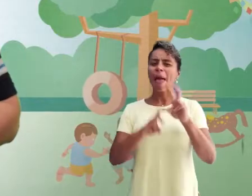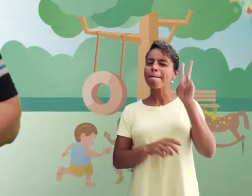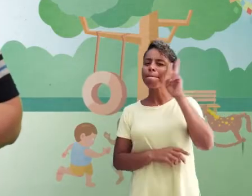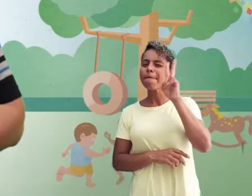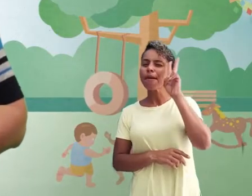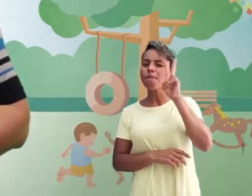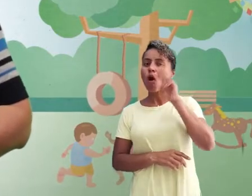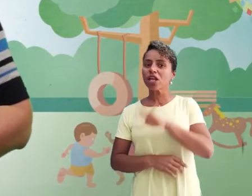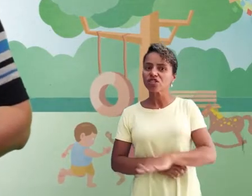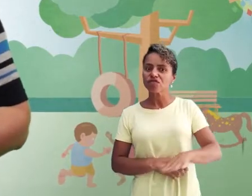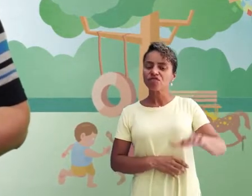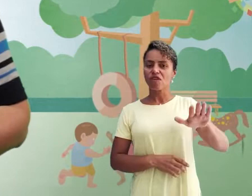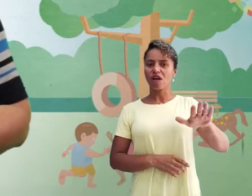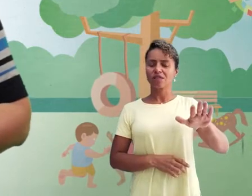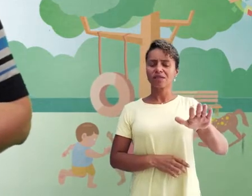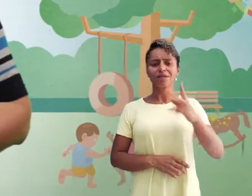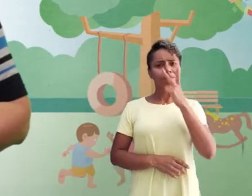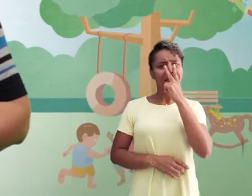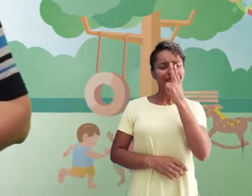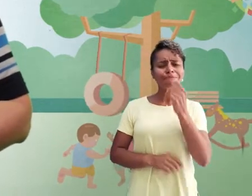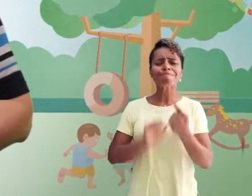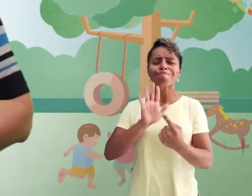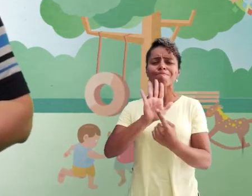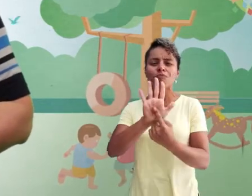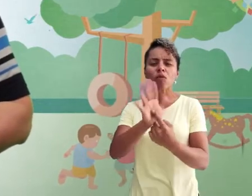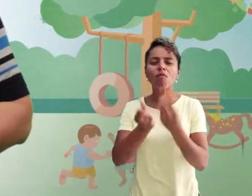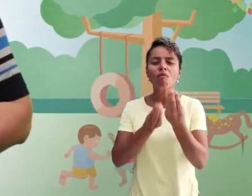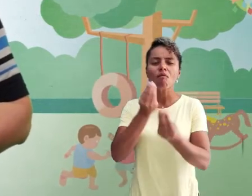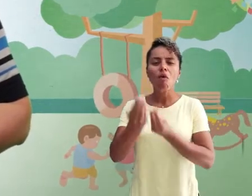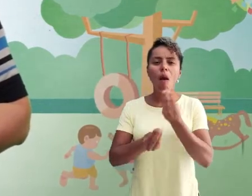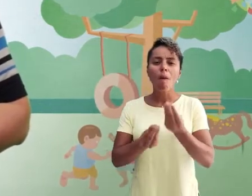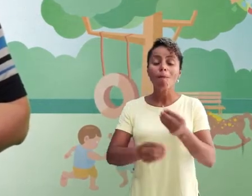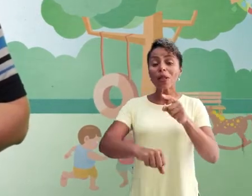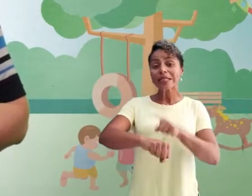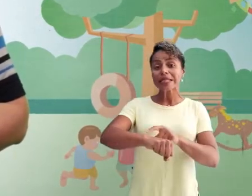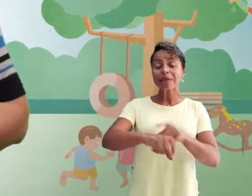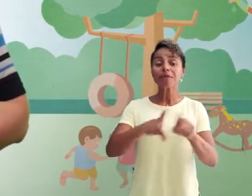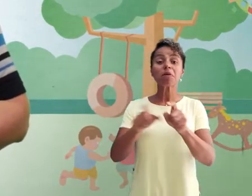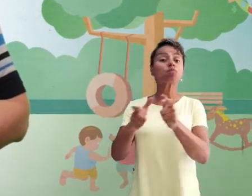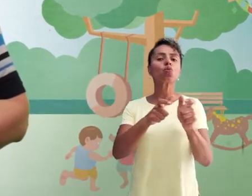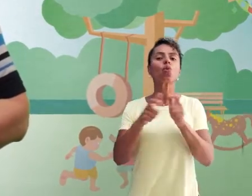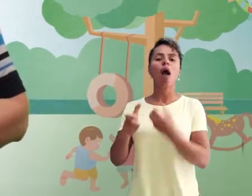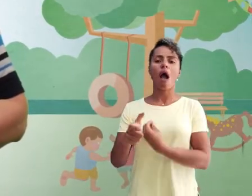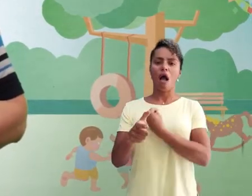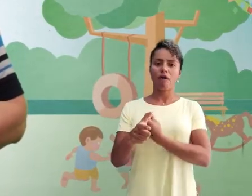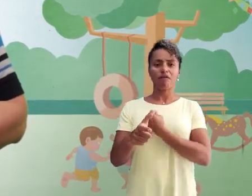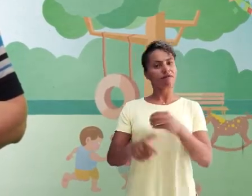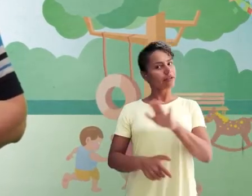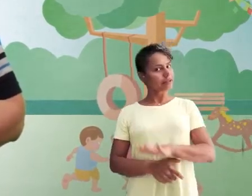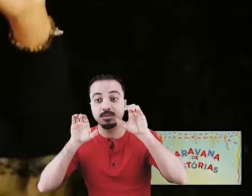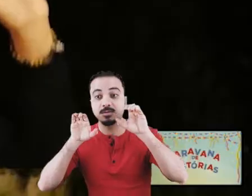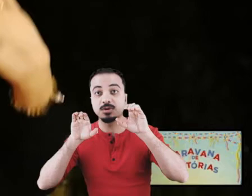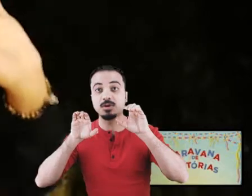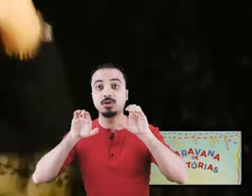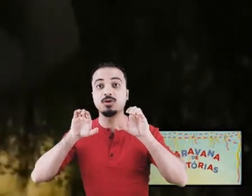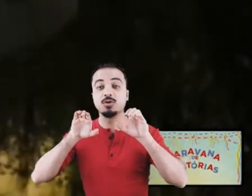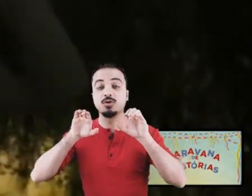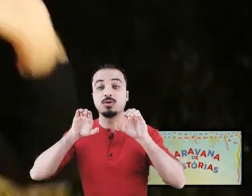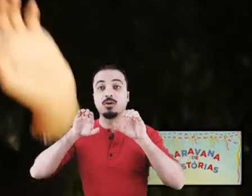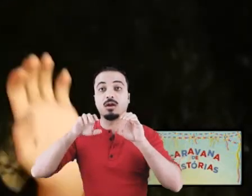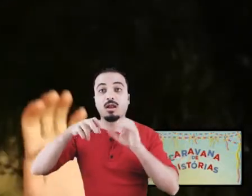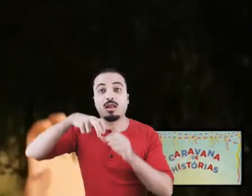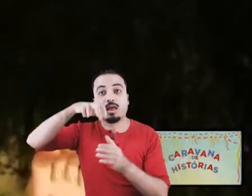é transmitido pela JF TV Câmara através do canal 35.1. Além desta parceria, está